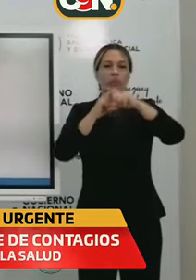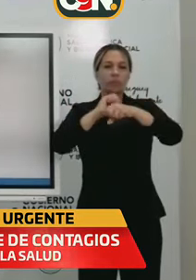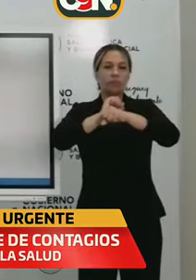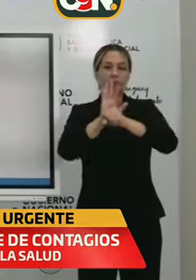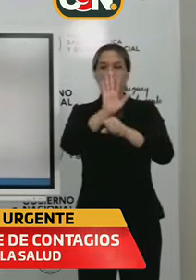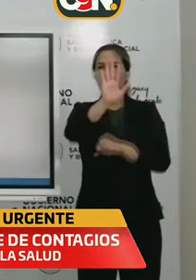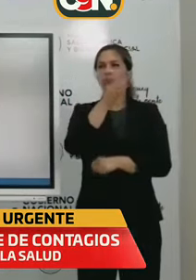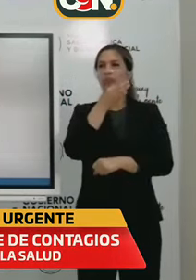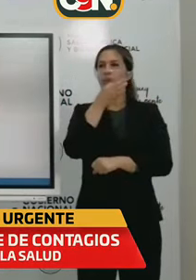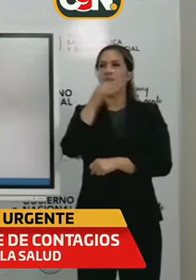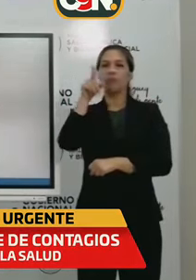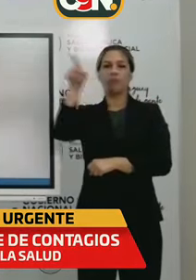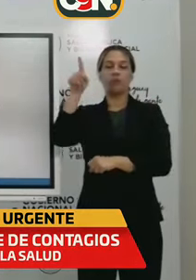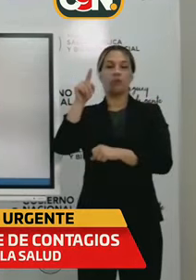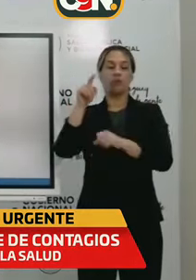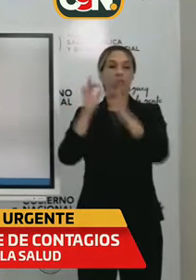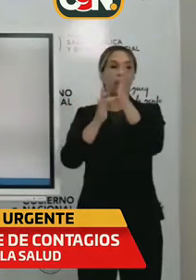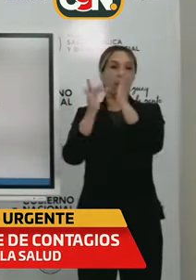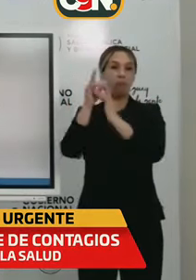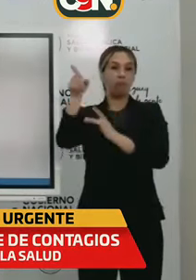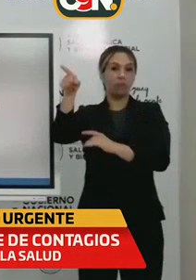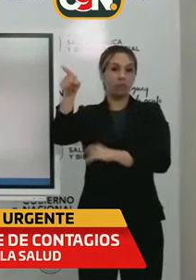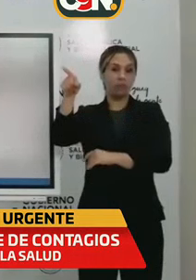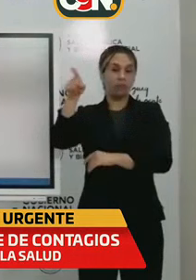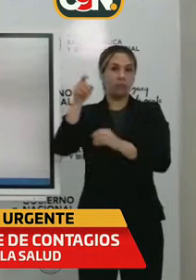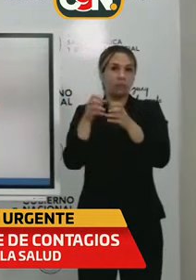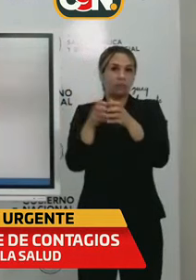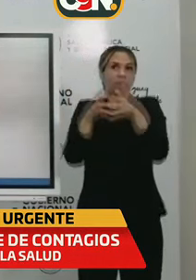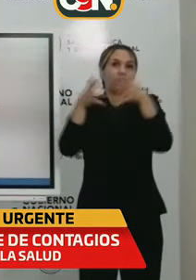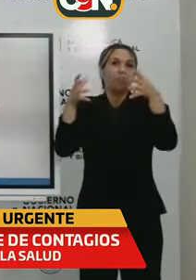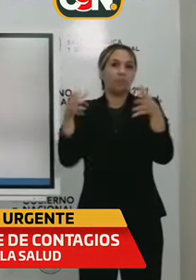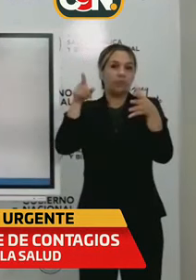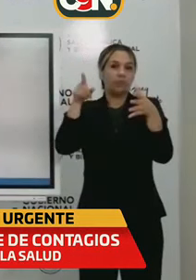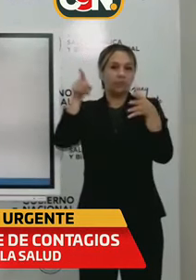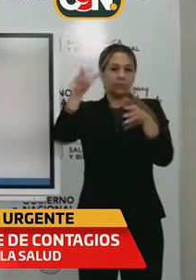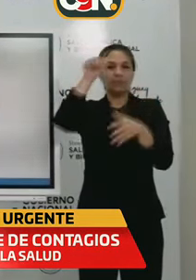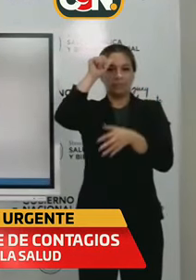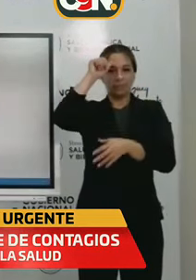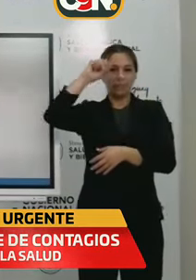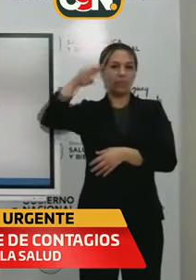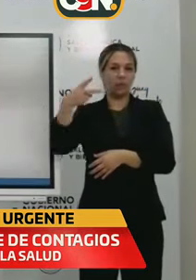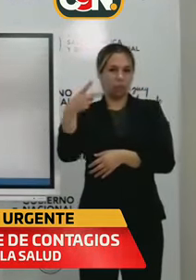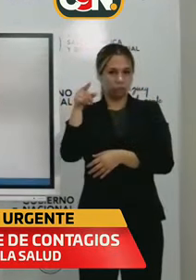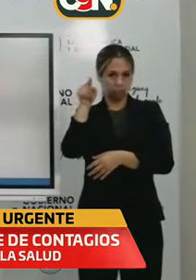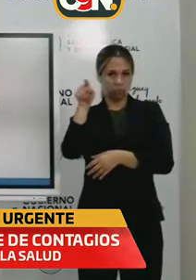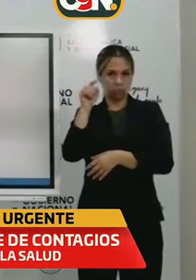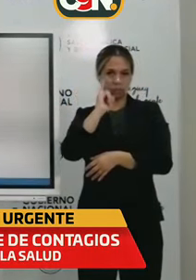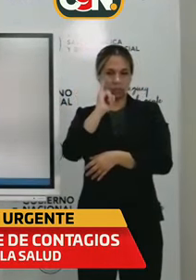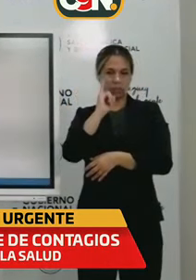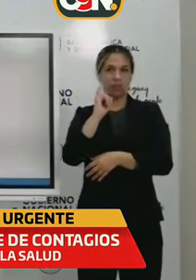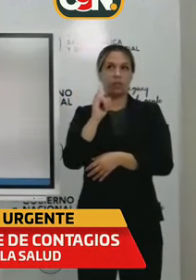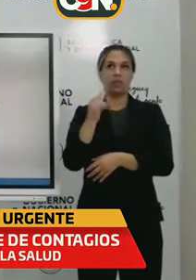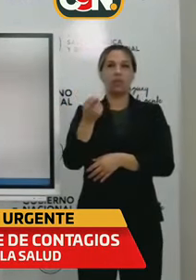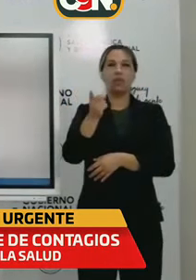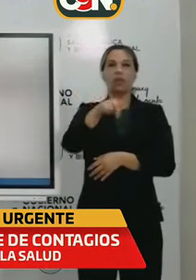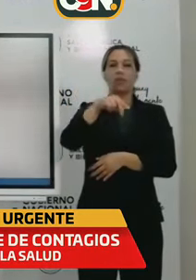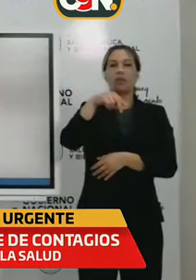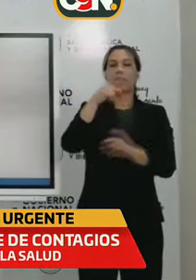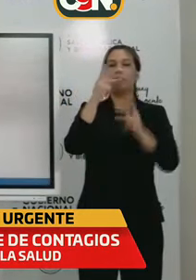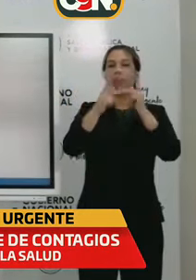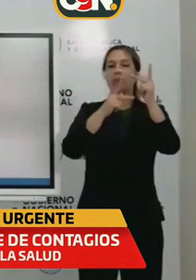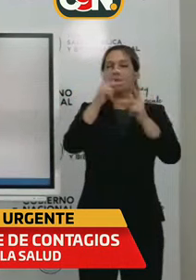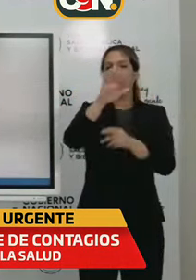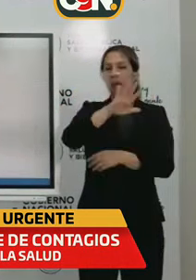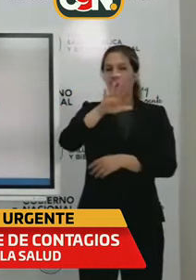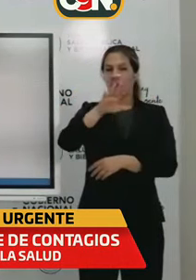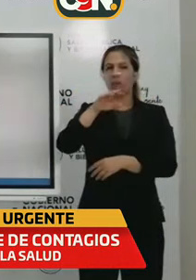ejemplo, Cordillera es su primera ola. ¿Sí? Ese aumento que vimos es realmente su primera ola. Ñembucú también es su primera ola.